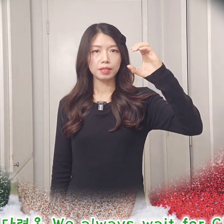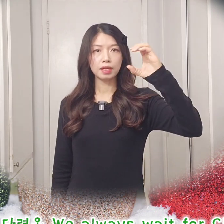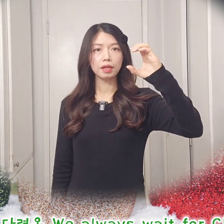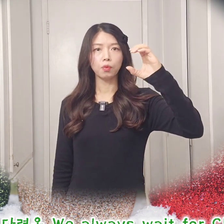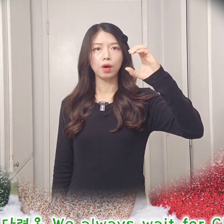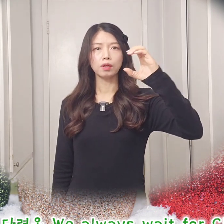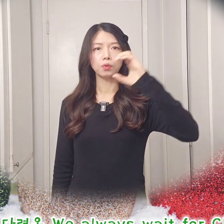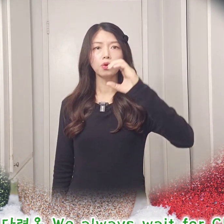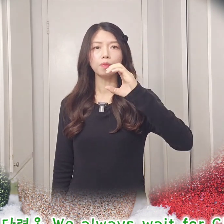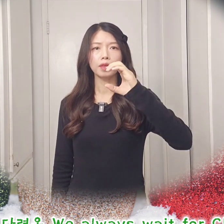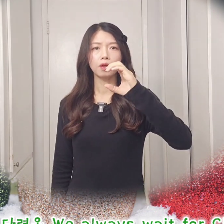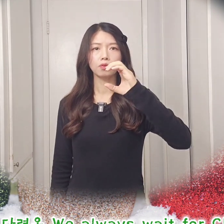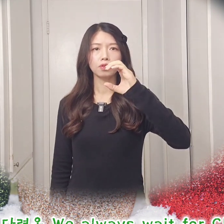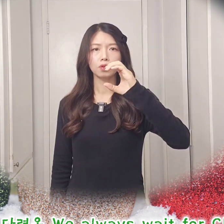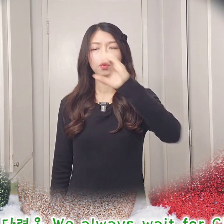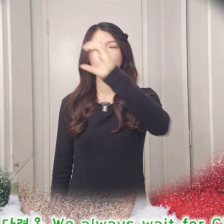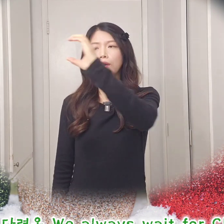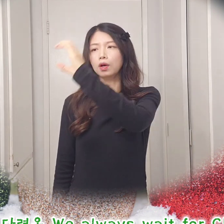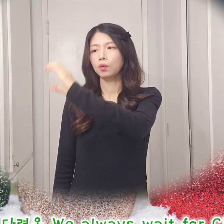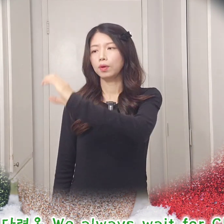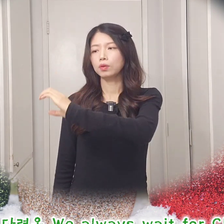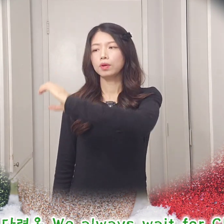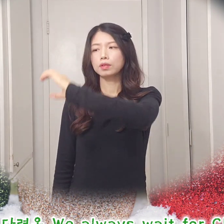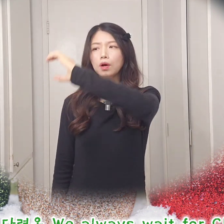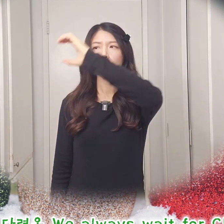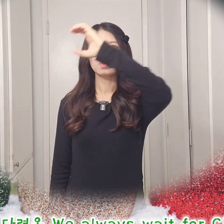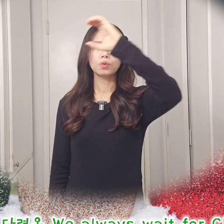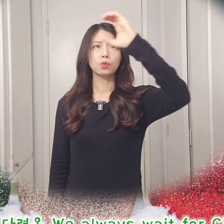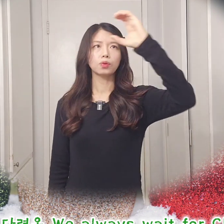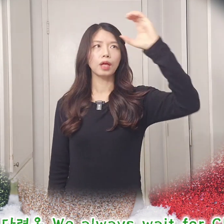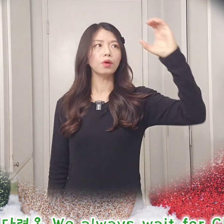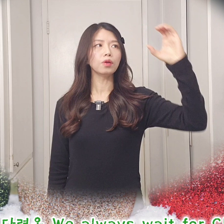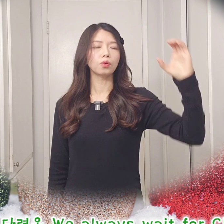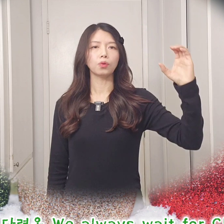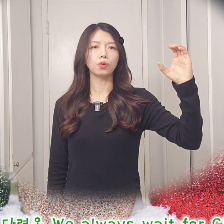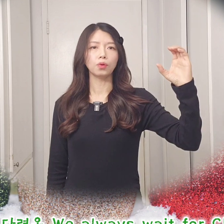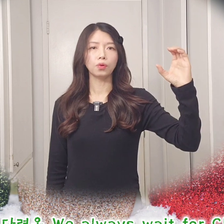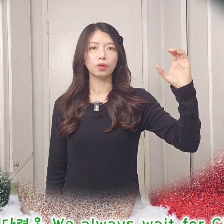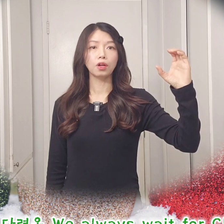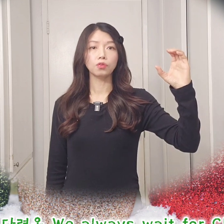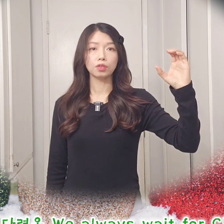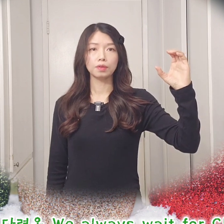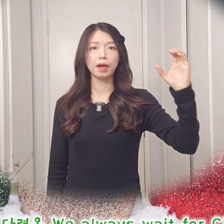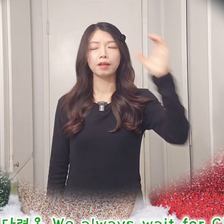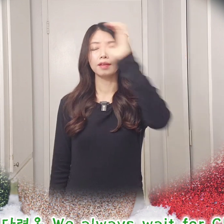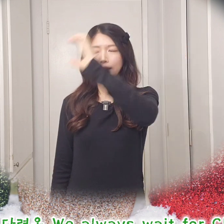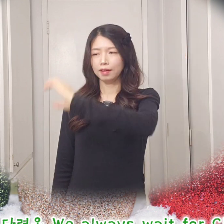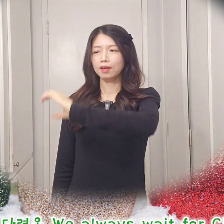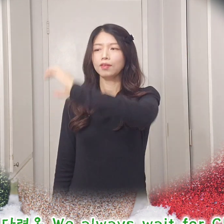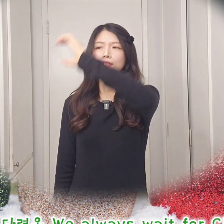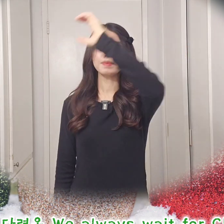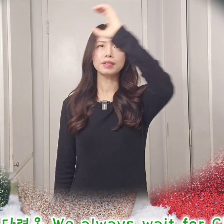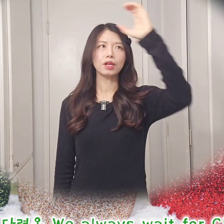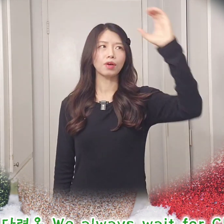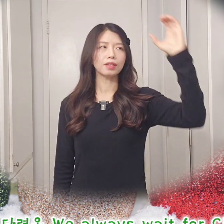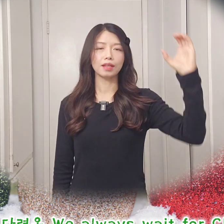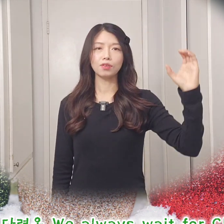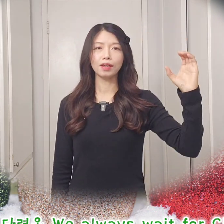C 모양으로 만들어 주시고 왼쪽에서 오른쪽으로 타원형으로 그려주시면 크리스마스라고 한 뜻의 수어가